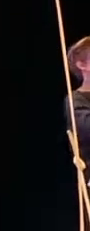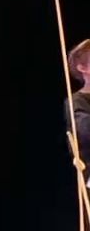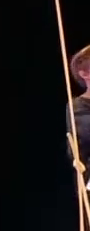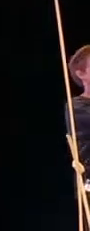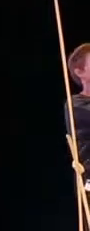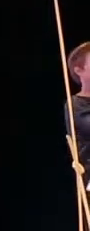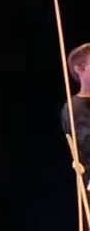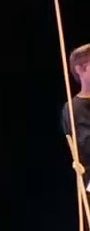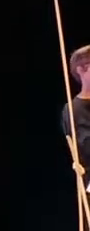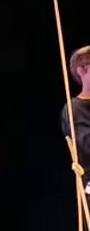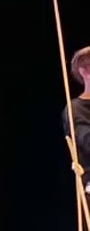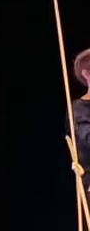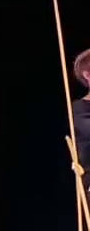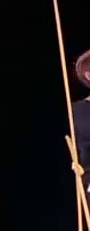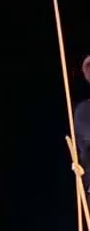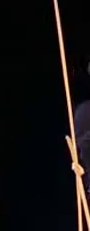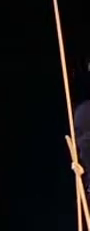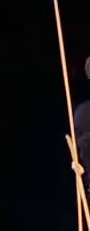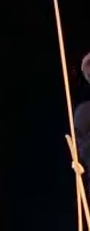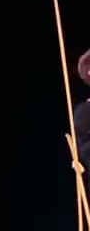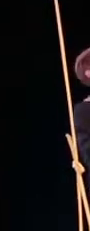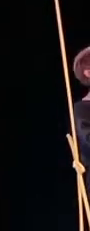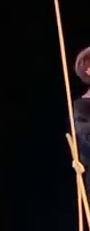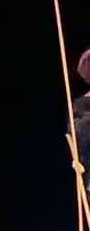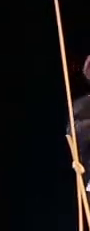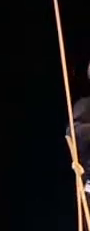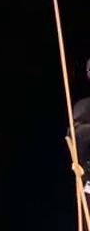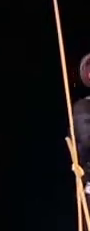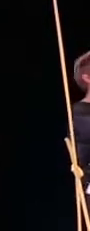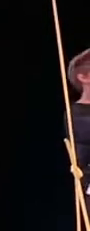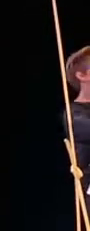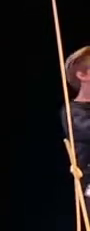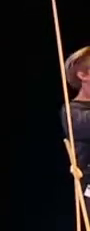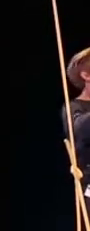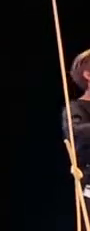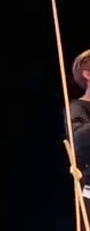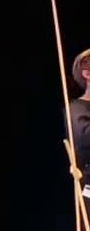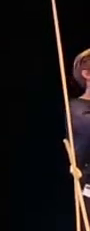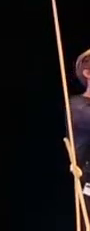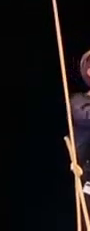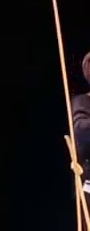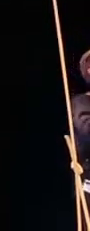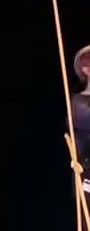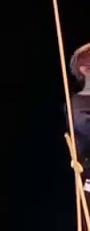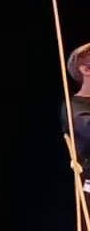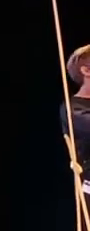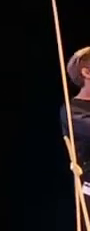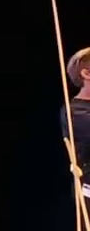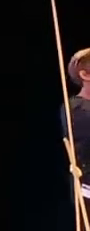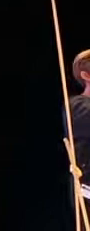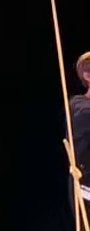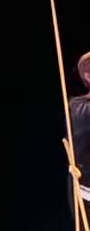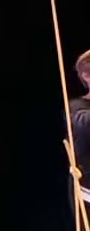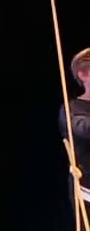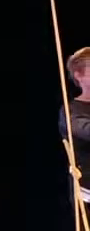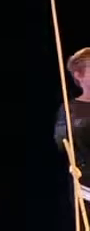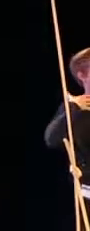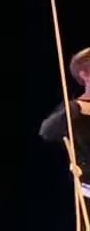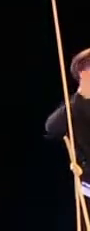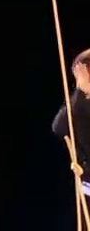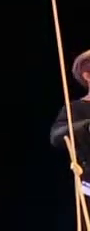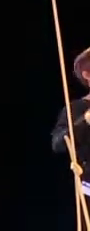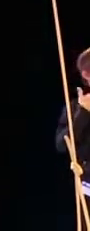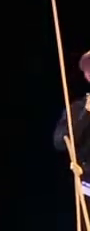trender, efterfråga fler restauranger med råkost, ifrågasätta textilindustrins utsläpp och barnarbete, vi är bra på att